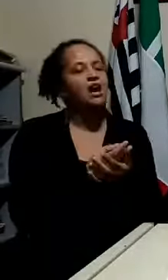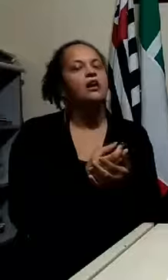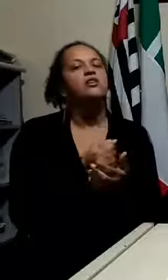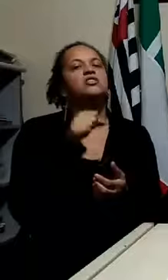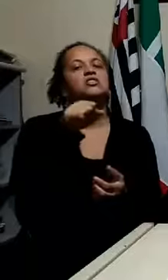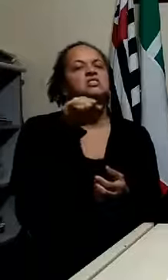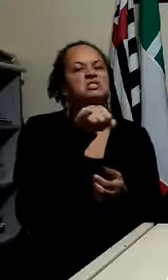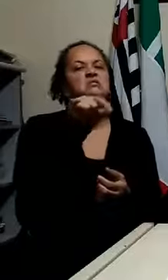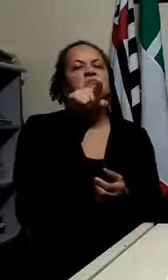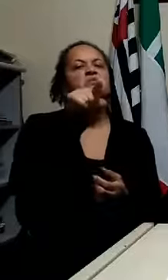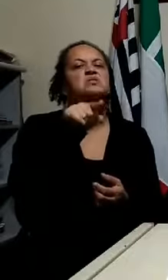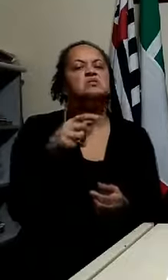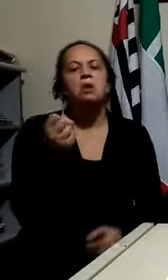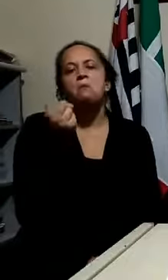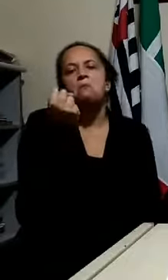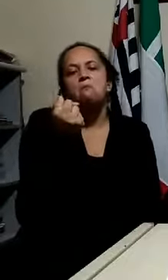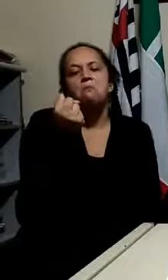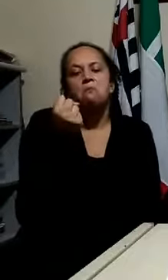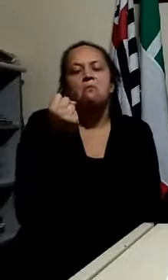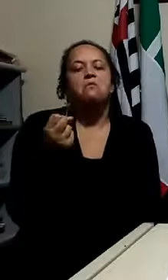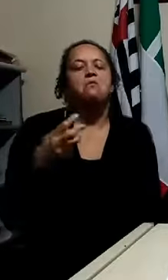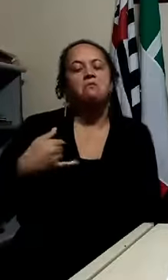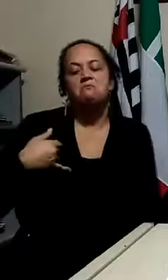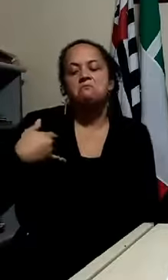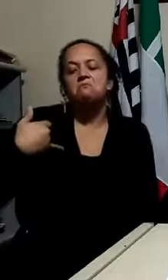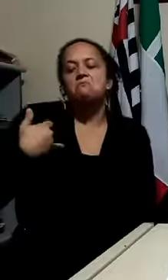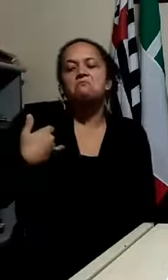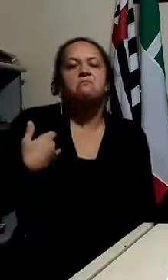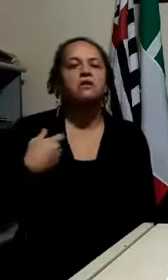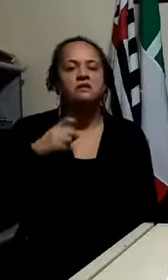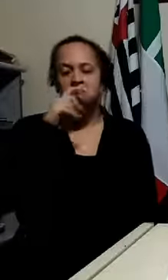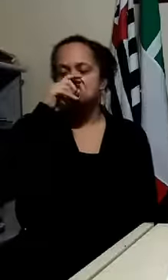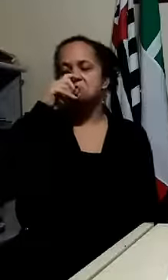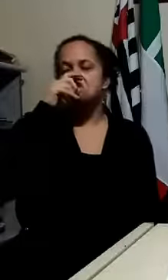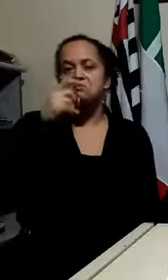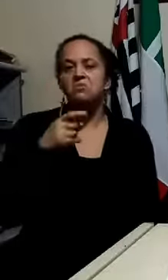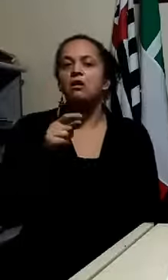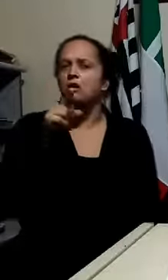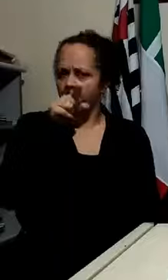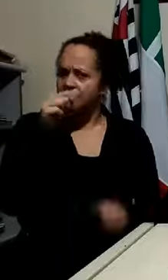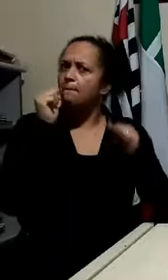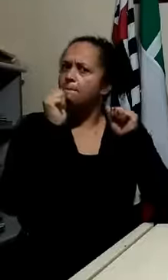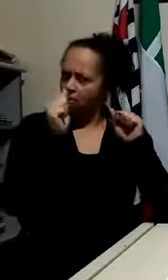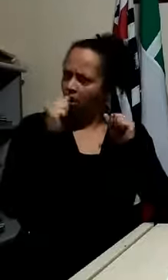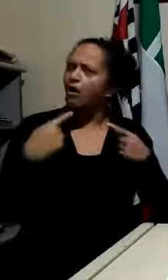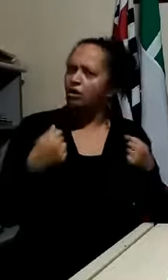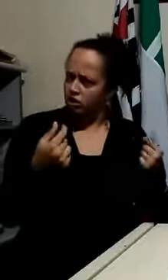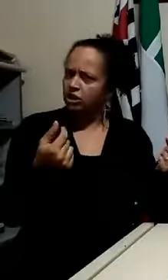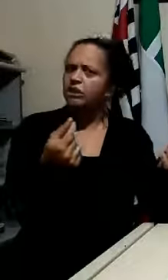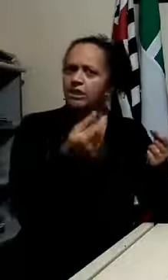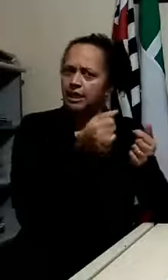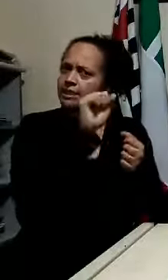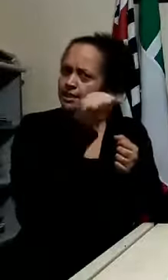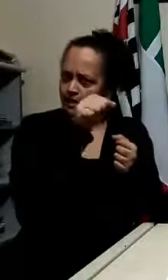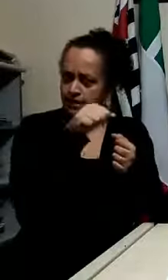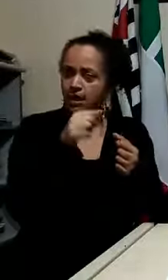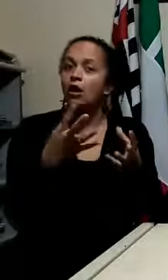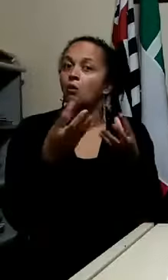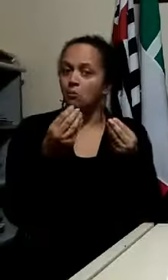rico. Muitos homens de Deus, né, na Bíblia foram multimilionários, como o rei